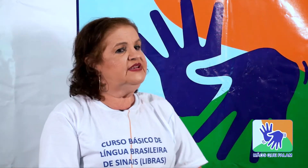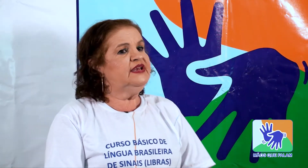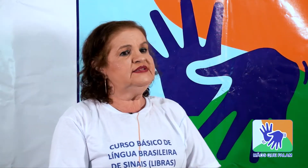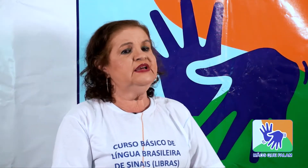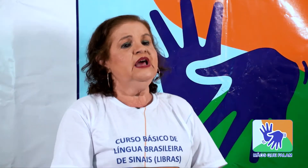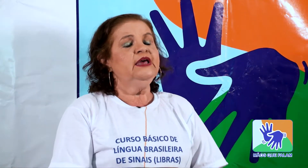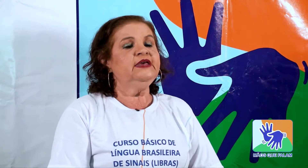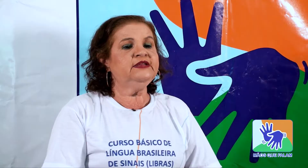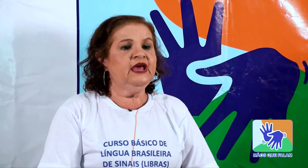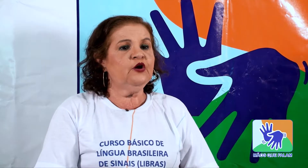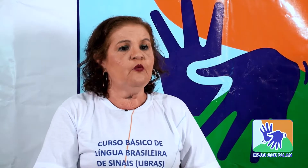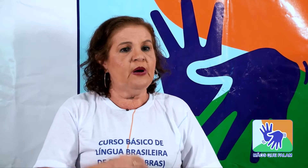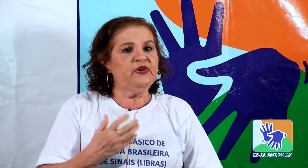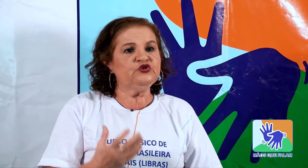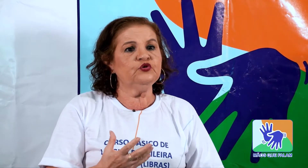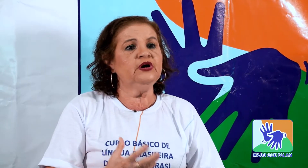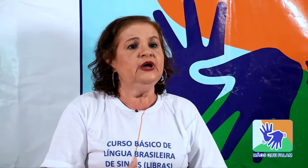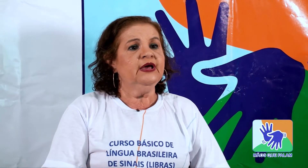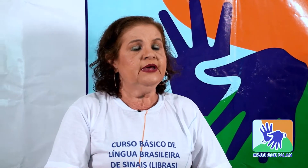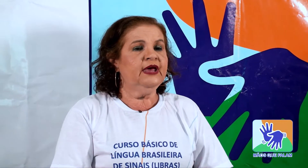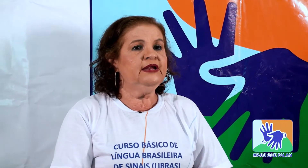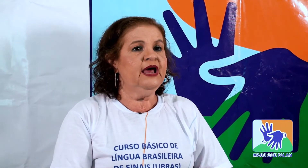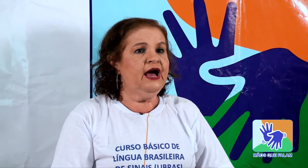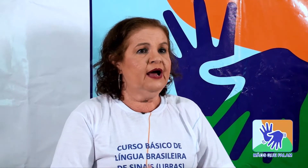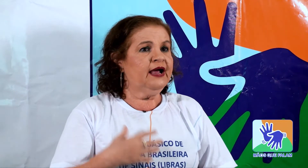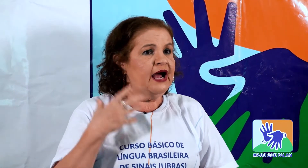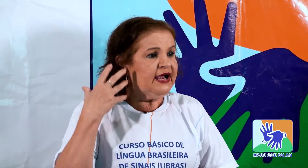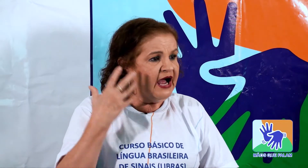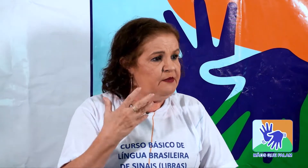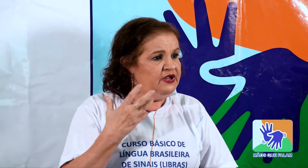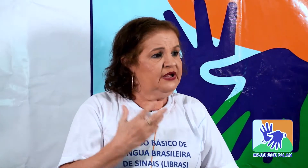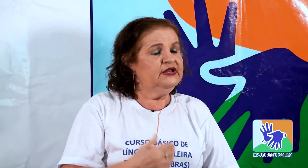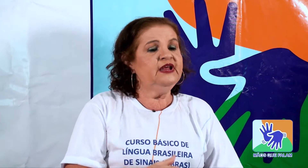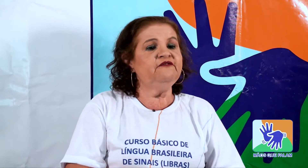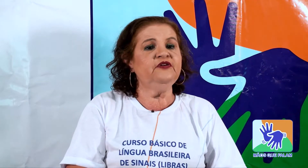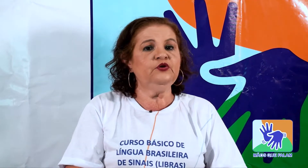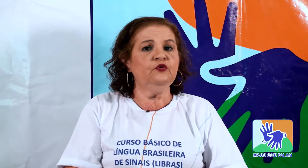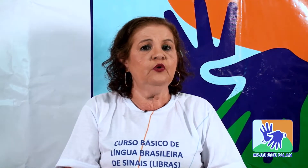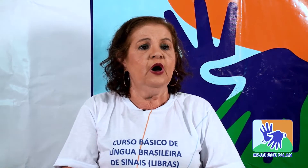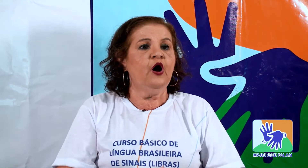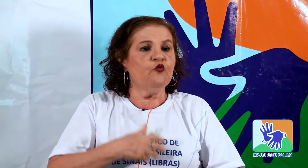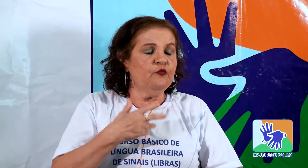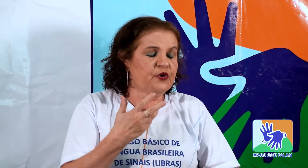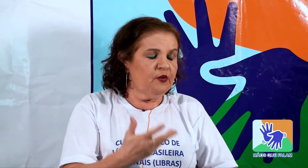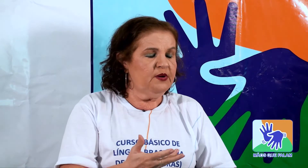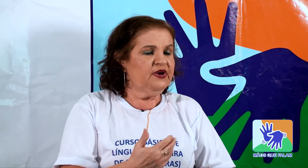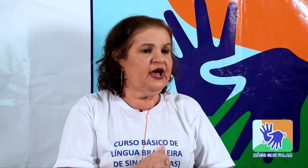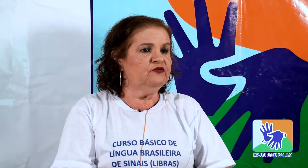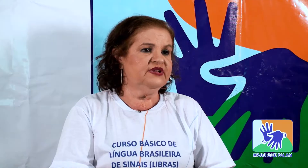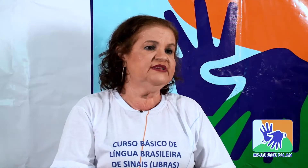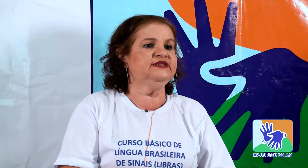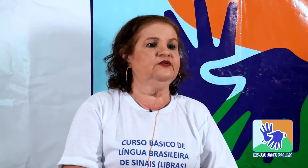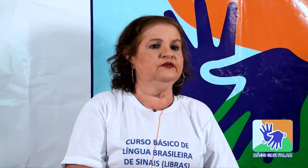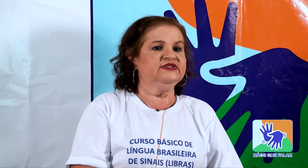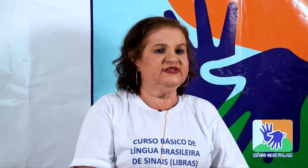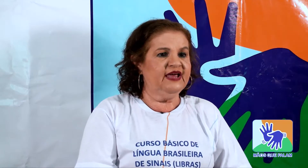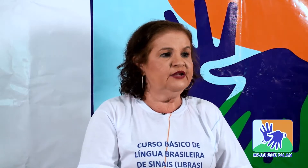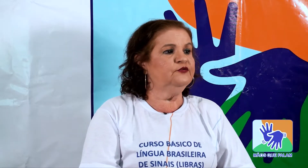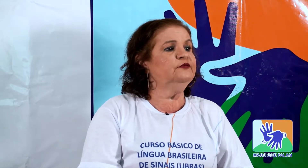deficiência que tem como uma pessoa que ele acabe devido a algum problema que aconteceu, certo?